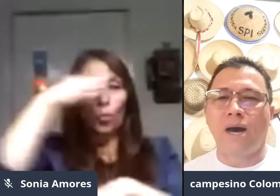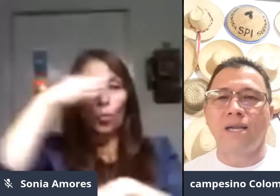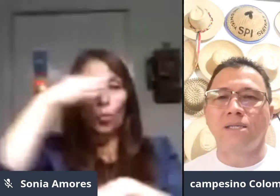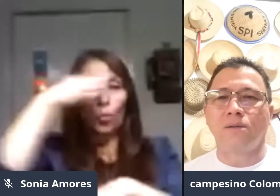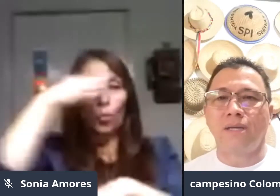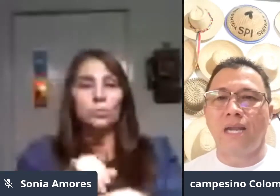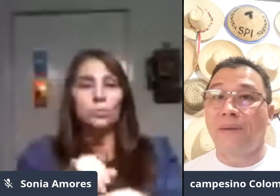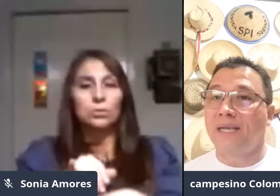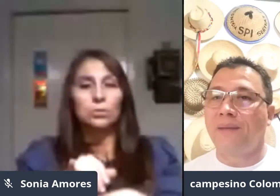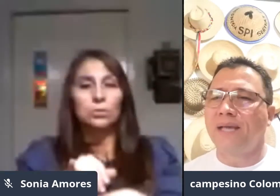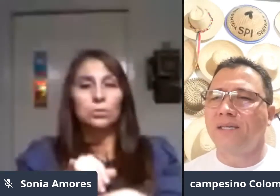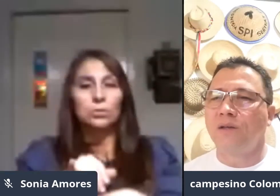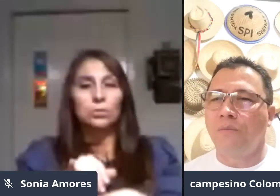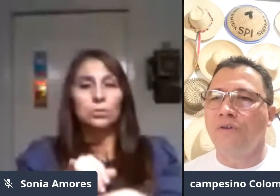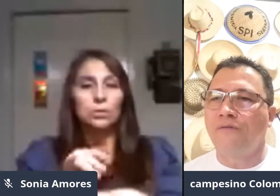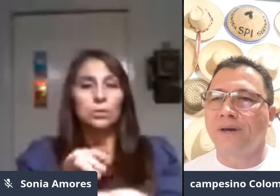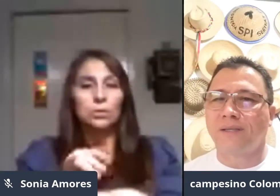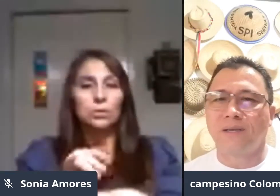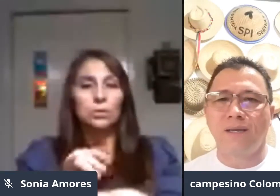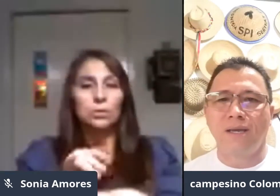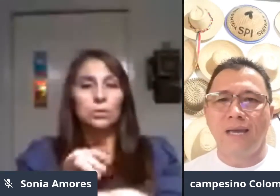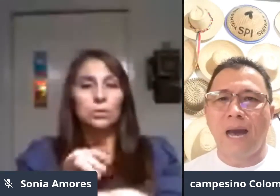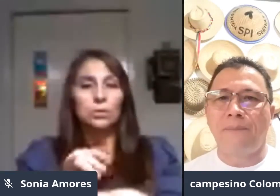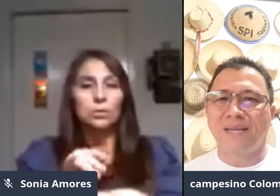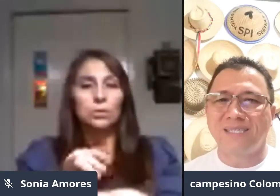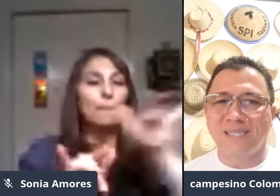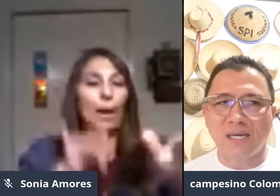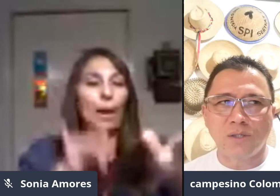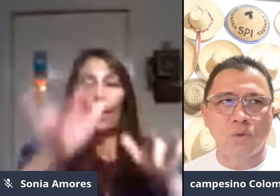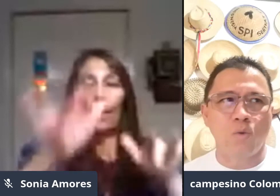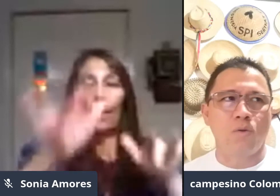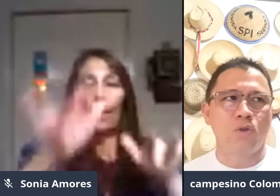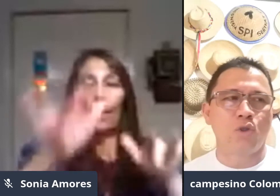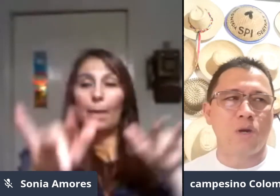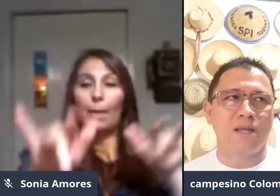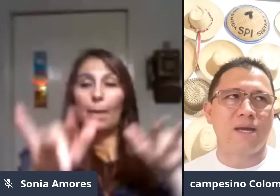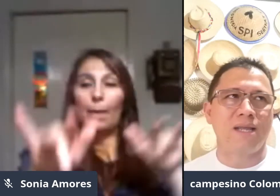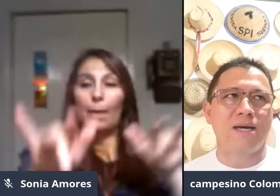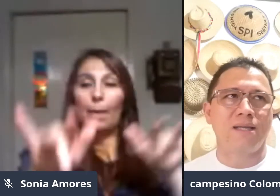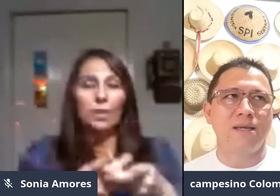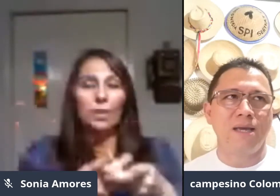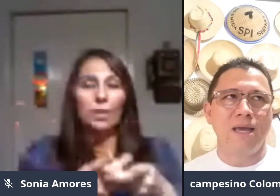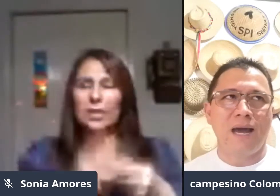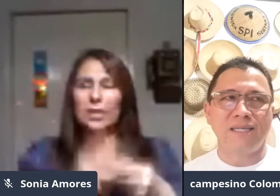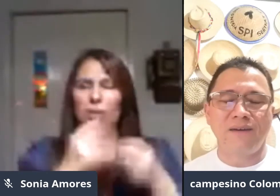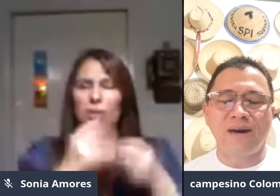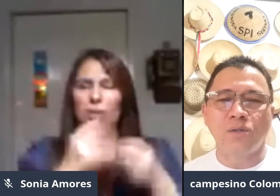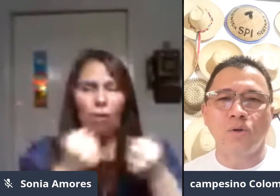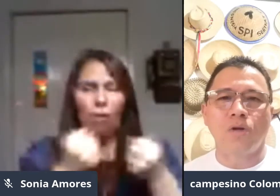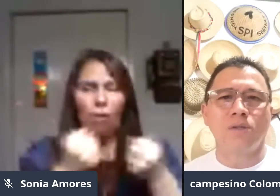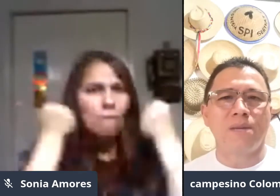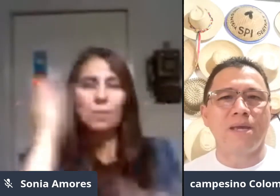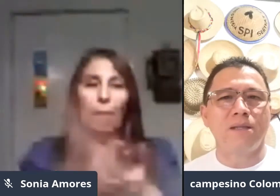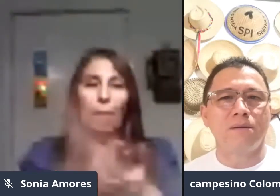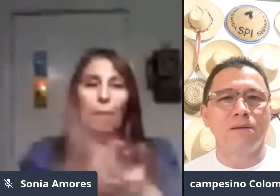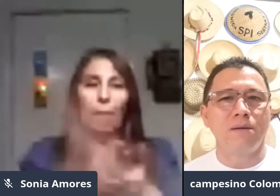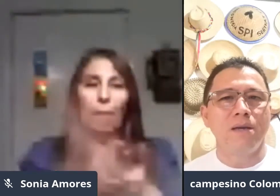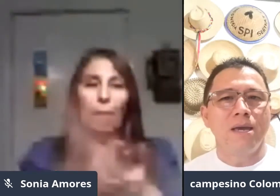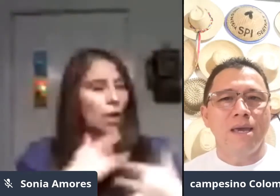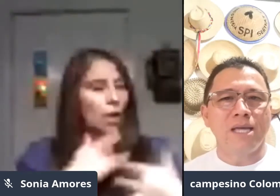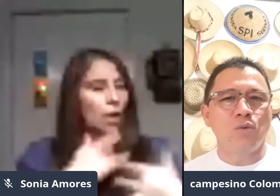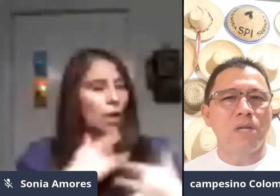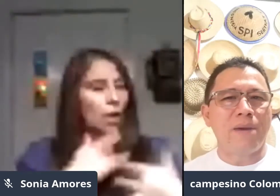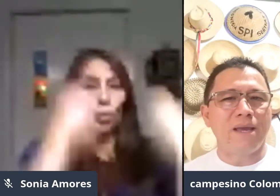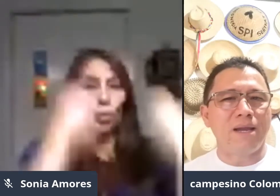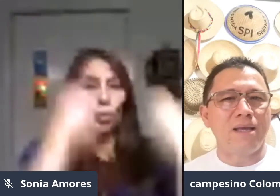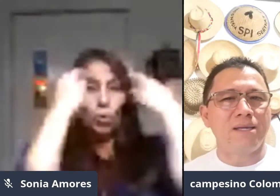diferentes lugares donde la pandemia ha sido muy fuerte, a prestar su solidaridad, a llevar su conocimiento.